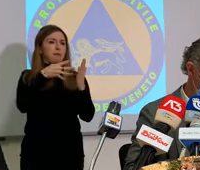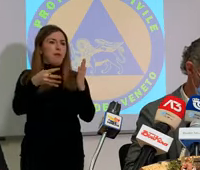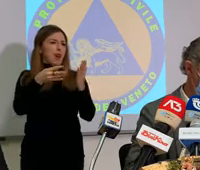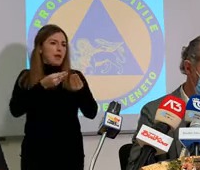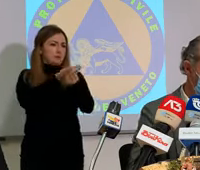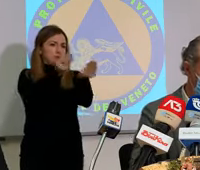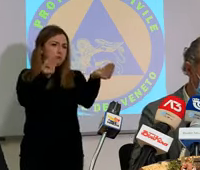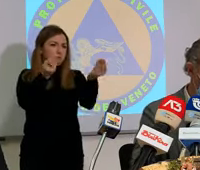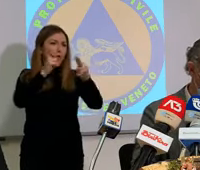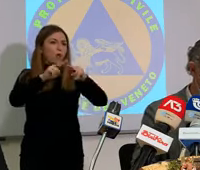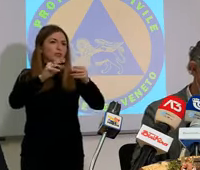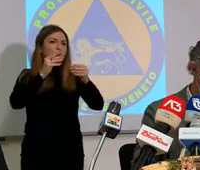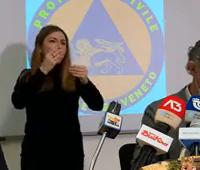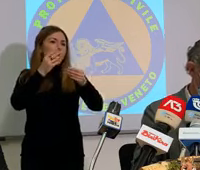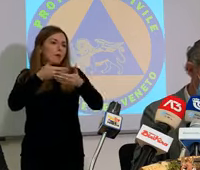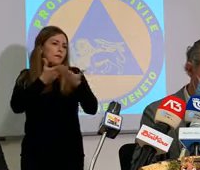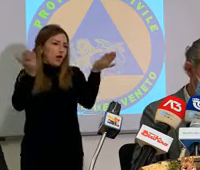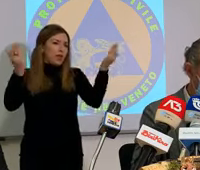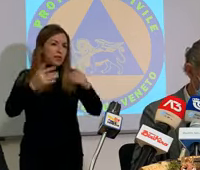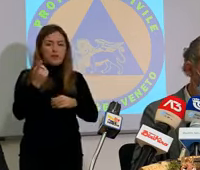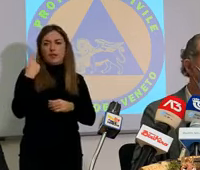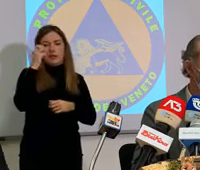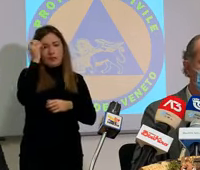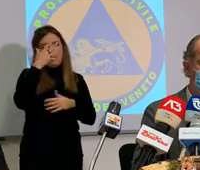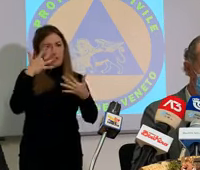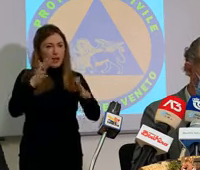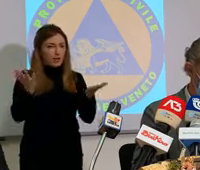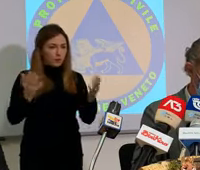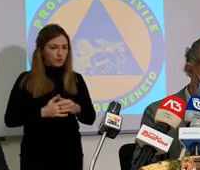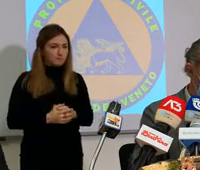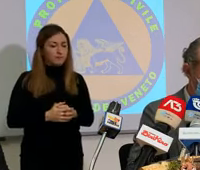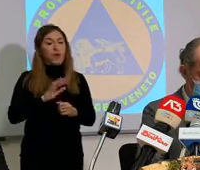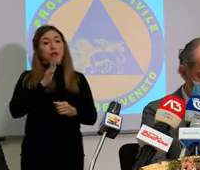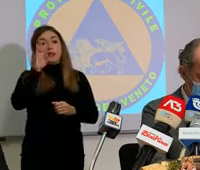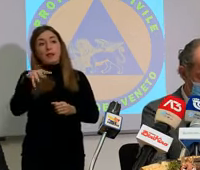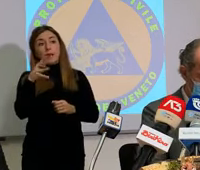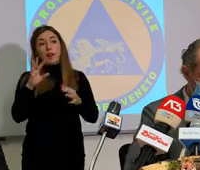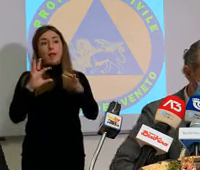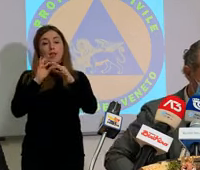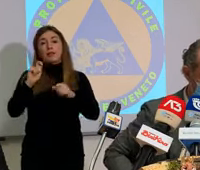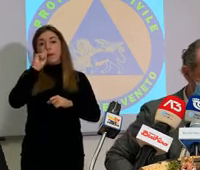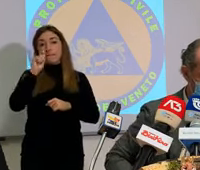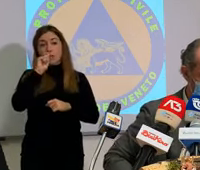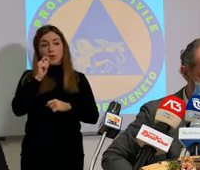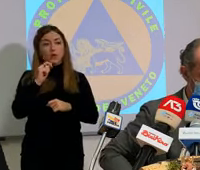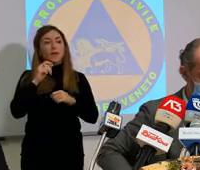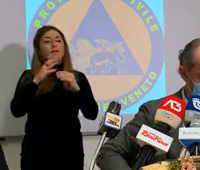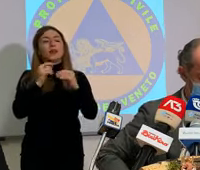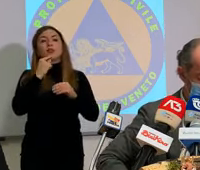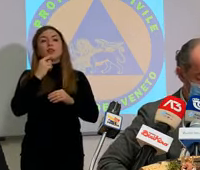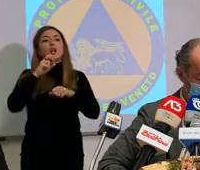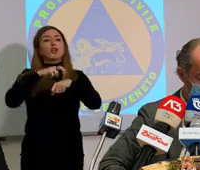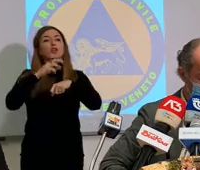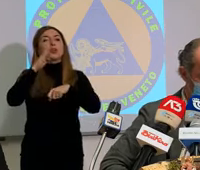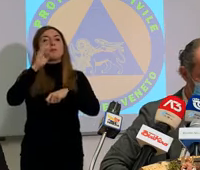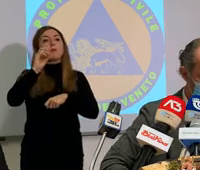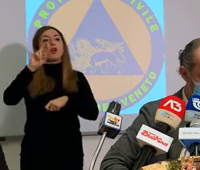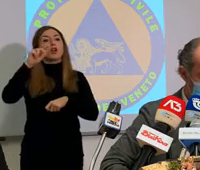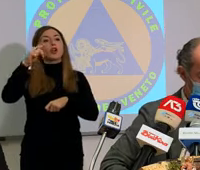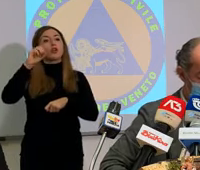nell'uso che volete io ve l'ho data per le revisioni dimenticati l'altra sui tamponi e stato fatto dal dottor bortolan questo